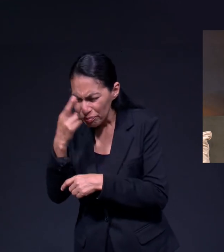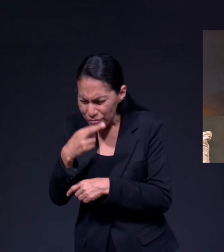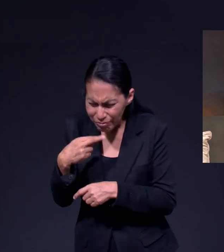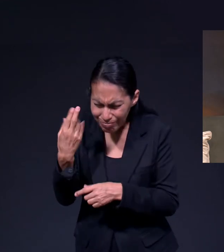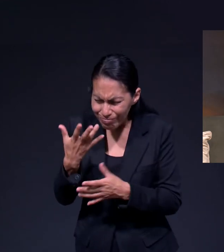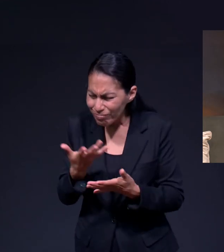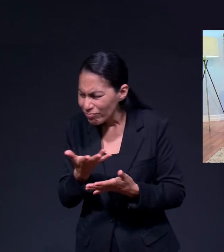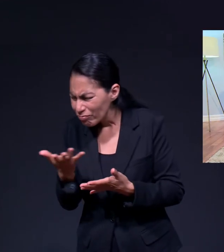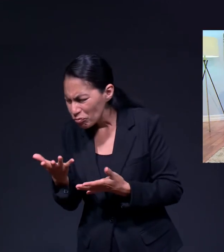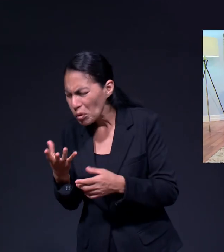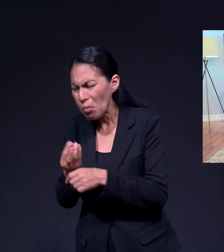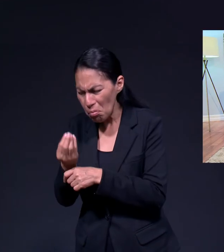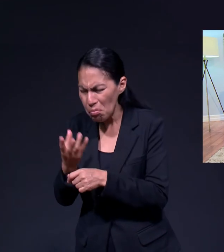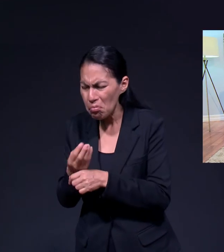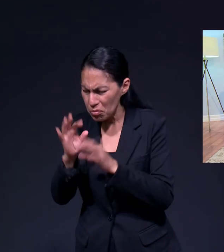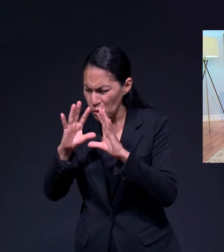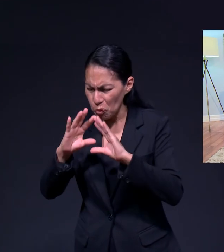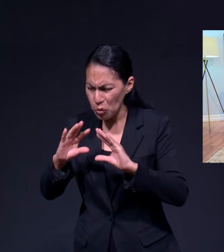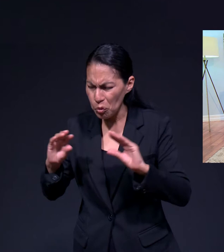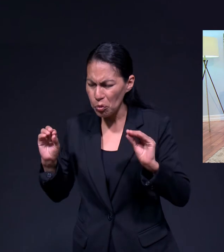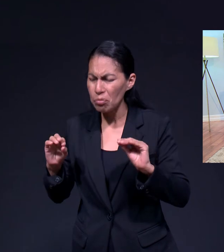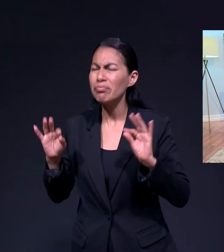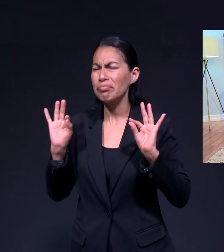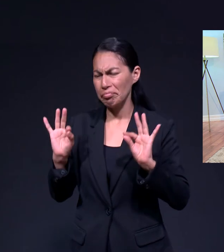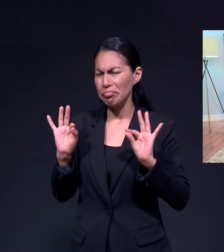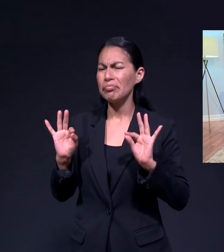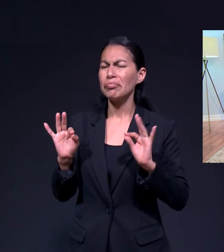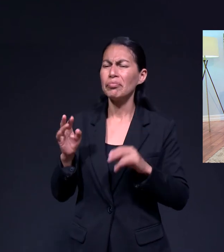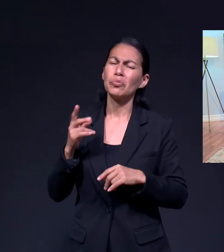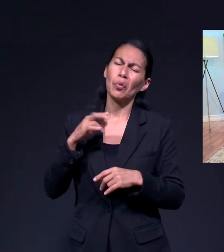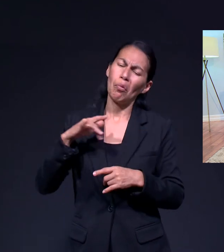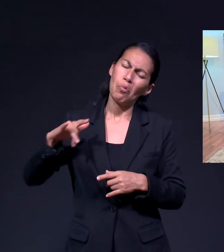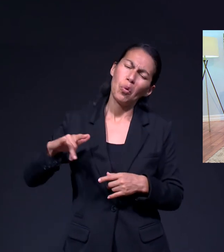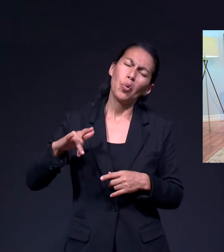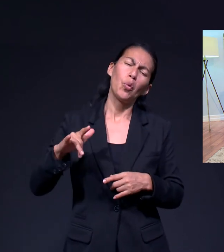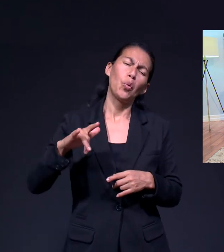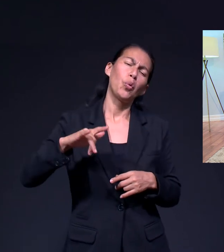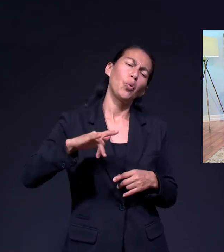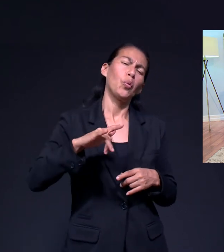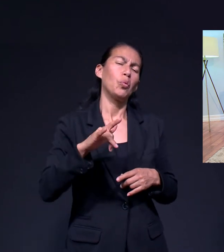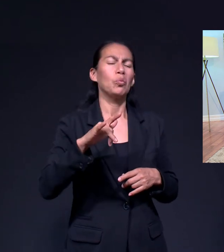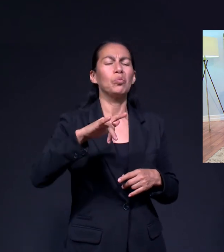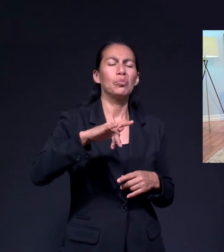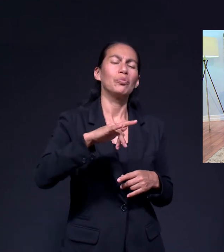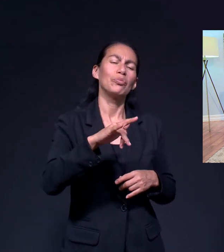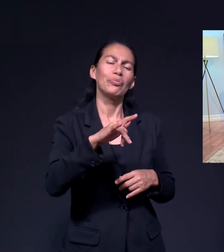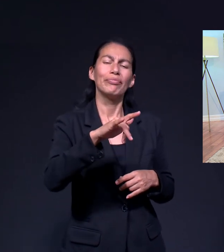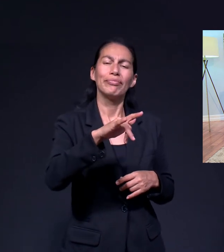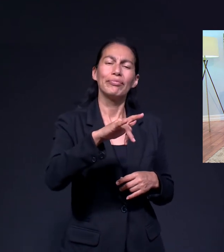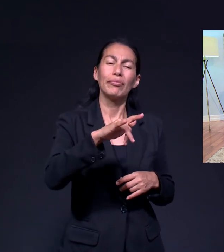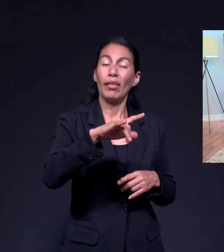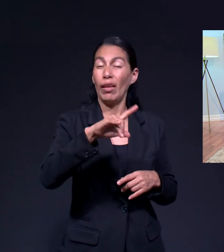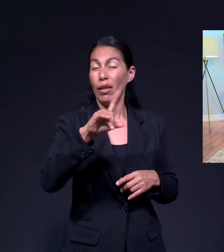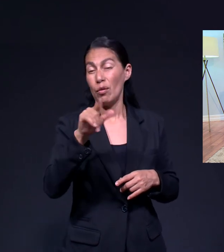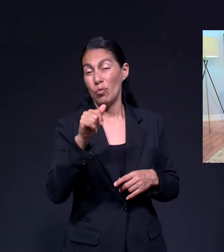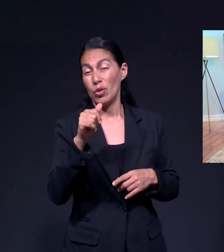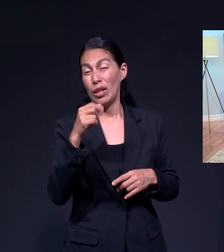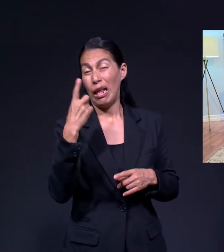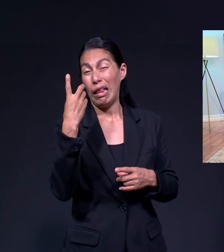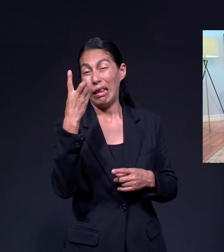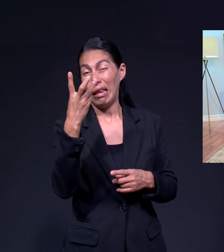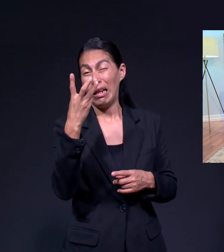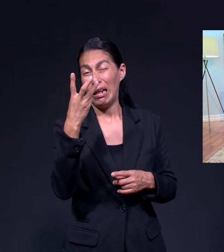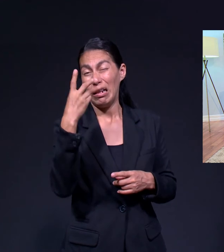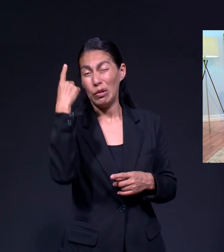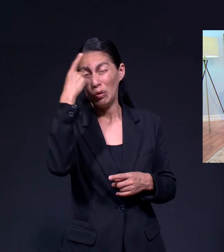de la noche el mecánico y solo que pudo lo reviso lo reparo y el carro avanzó pero